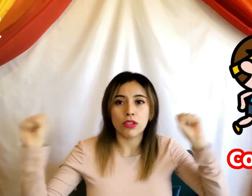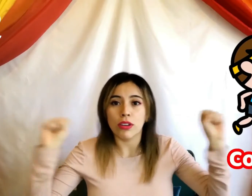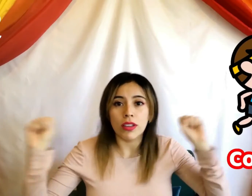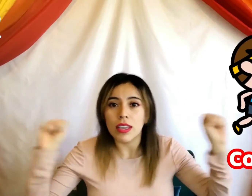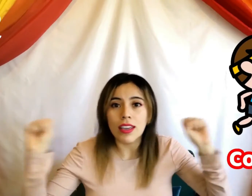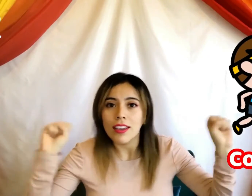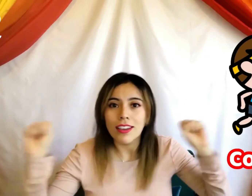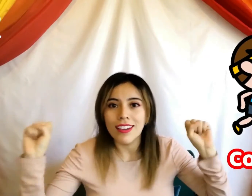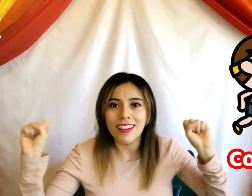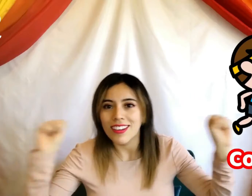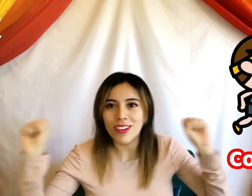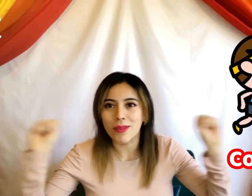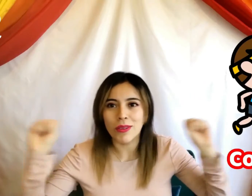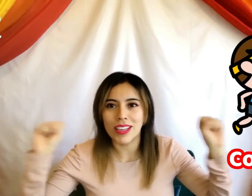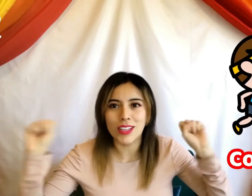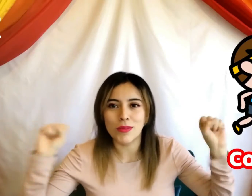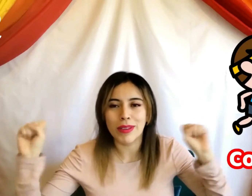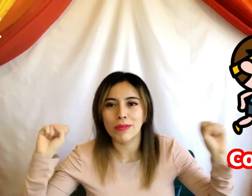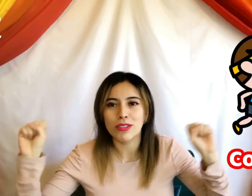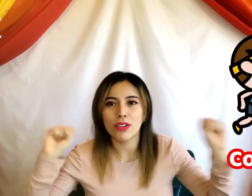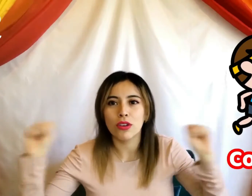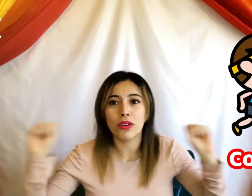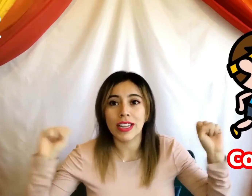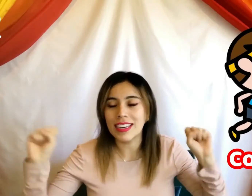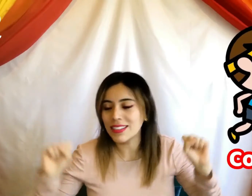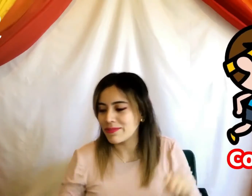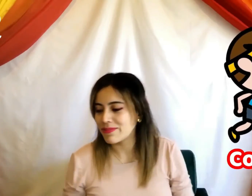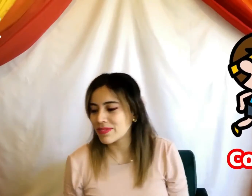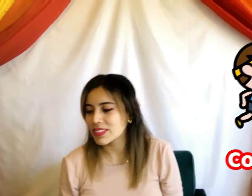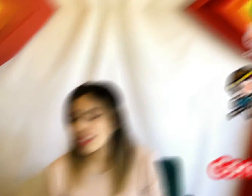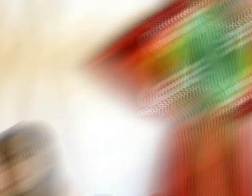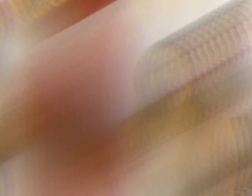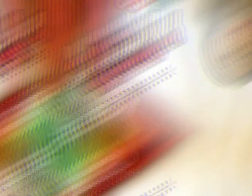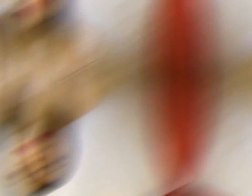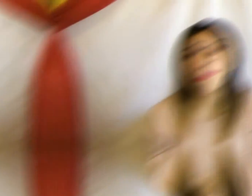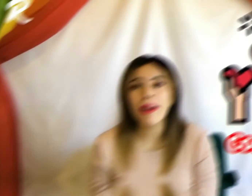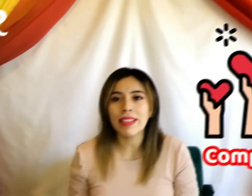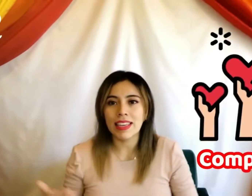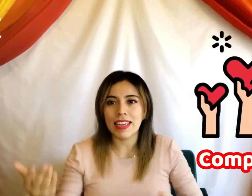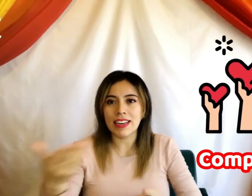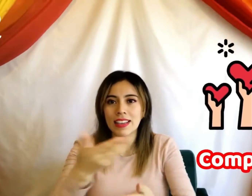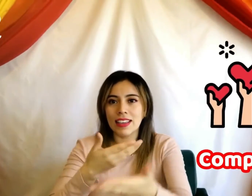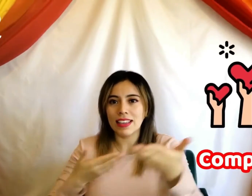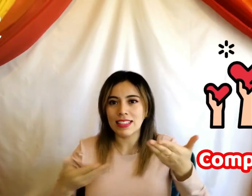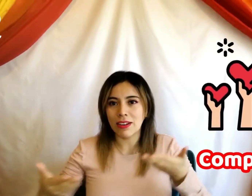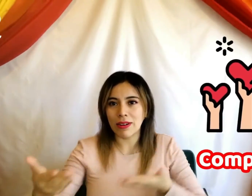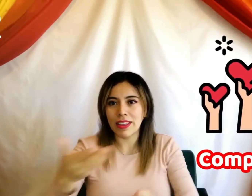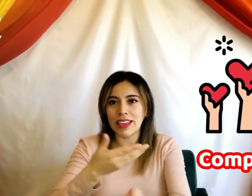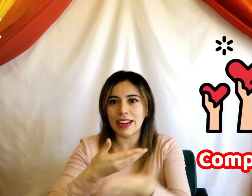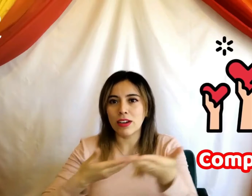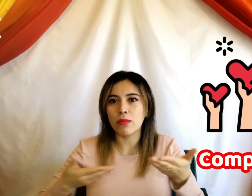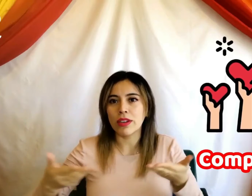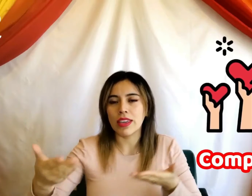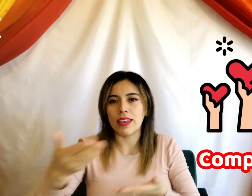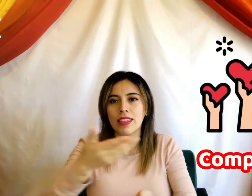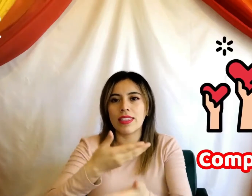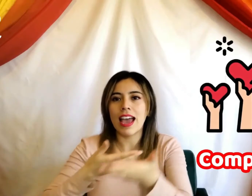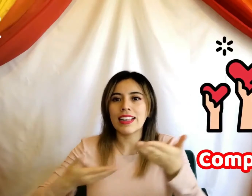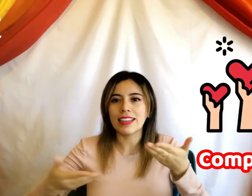y como que nos movemos. Correr. Compartir, que se acuerdan que era como que dar y